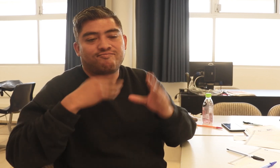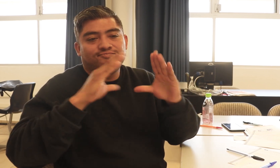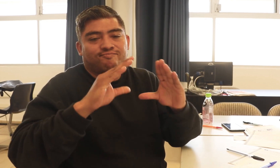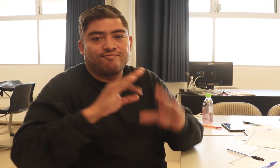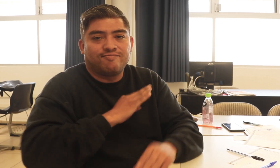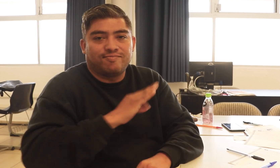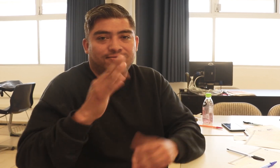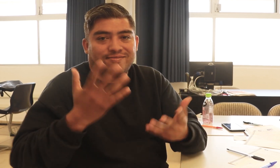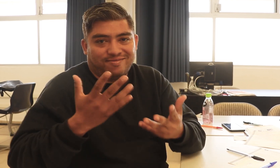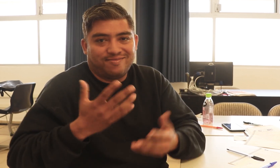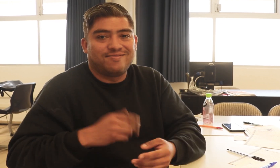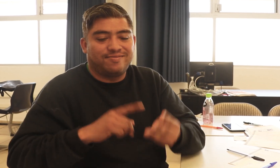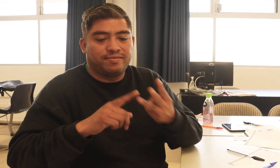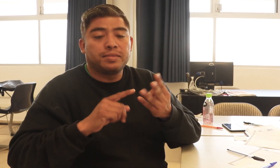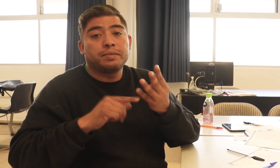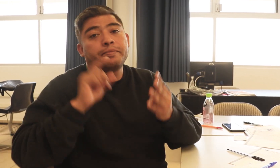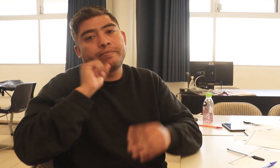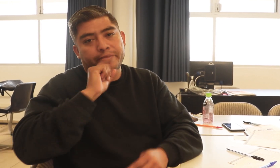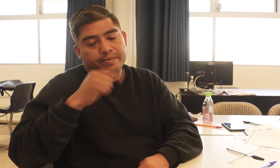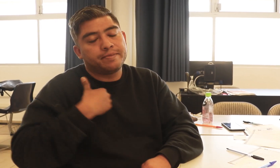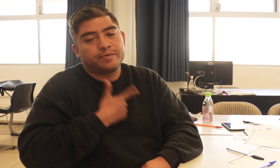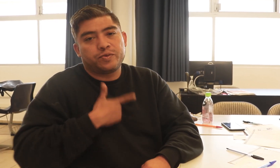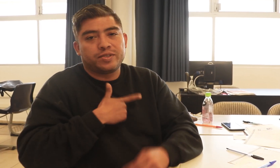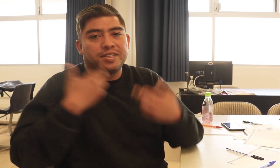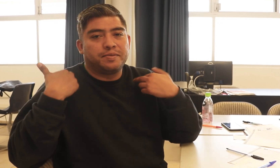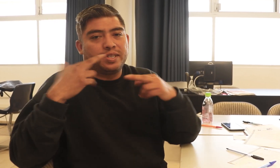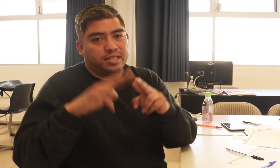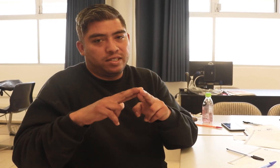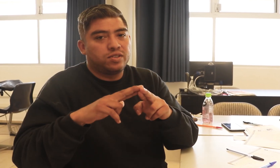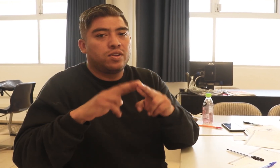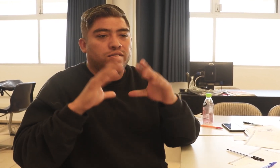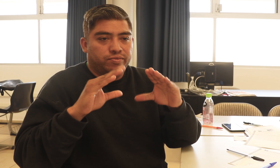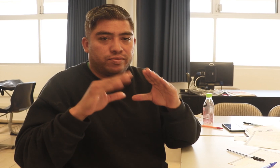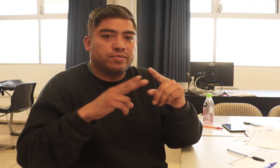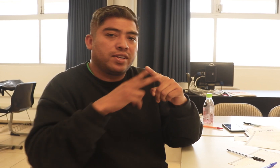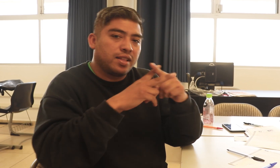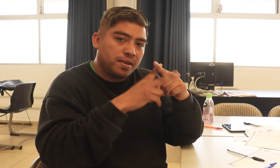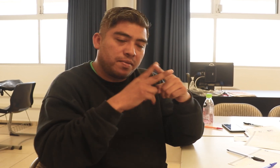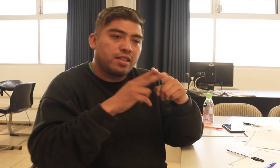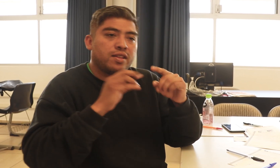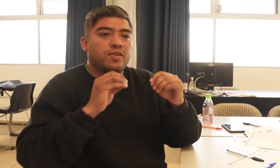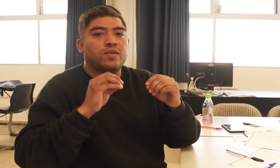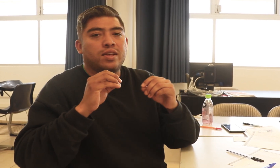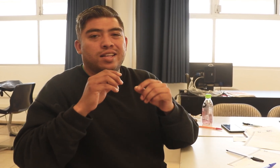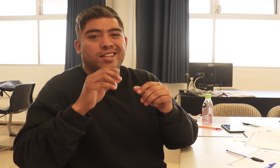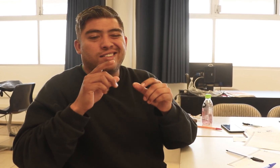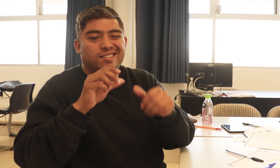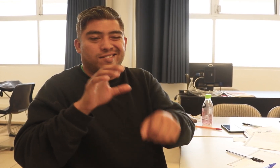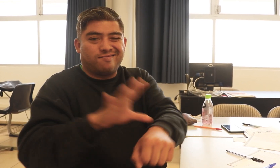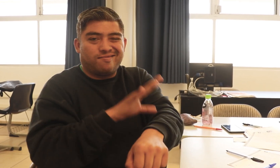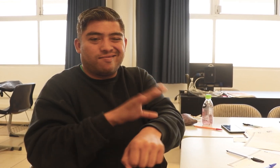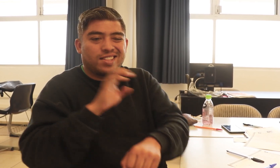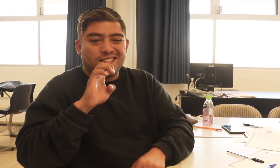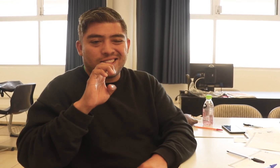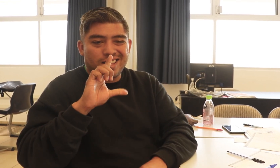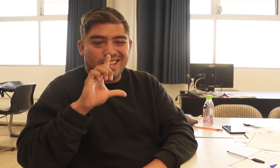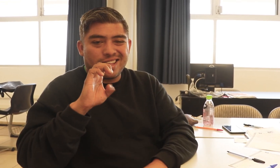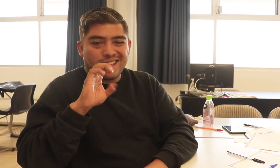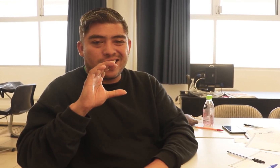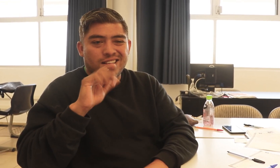mucho enseñar matemáticas, ser maestro. Me gustan las matemáticas, me gusta la electrónica, son materias que yo ya sé.